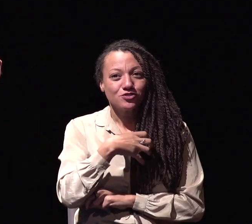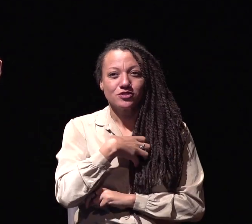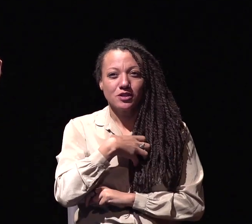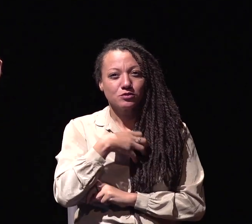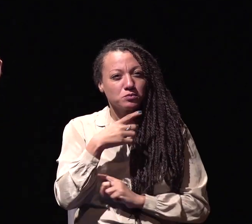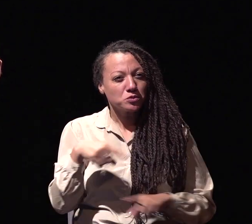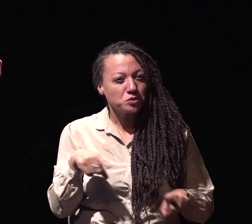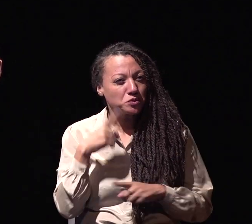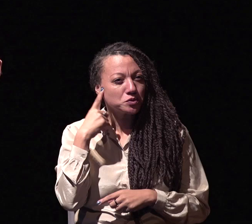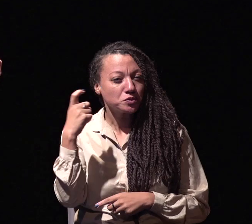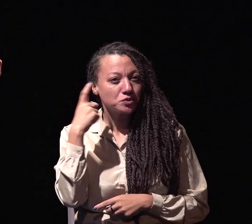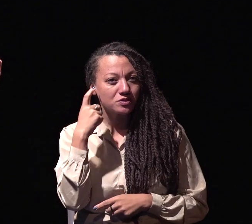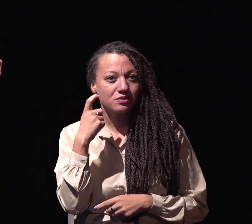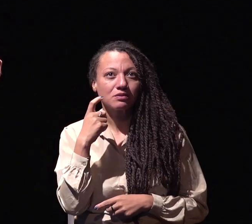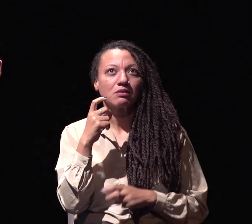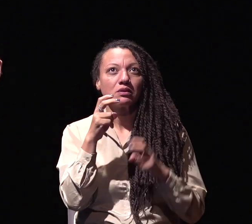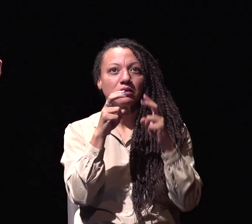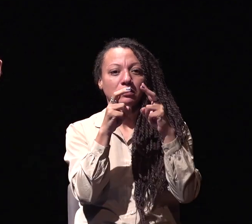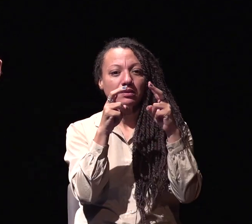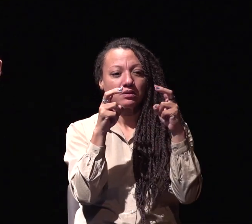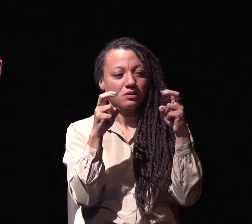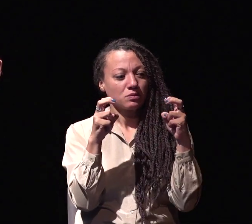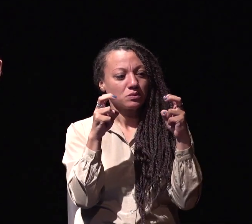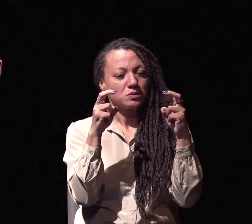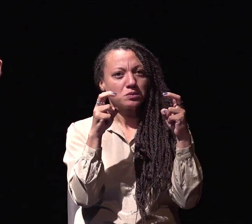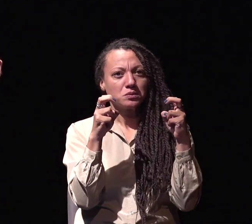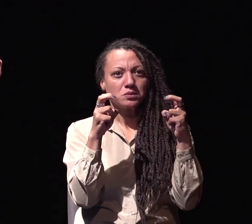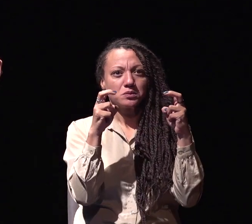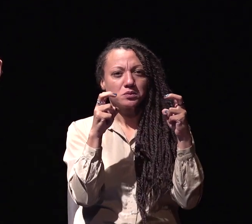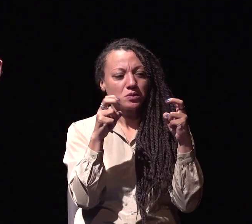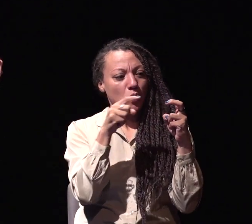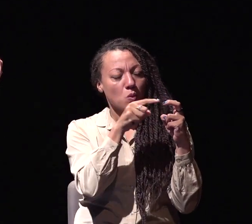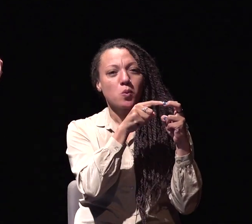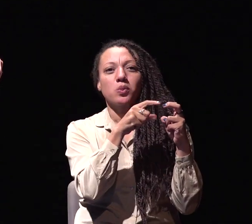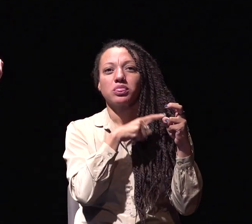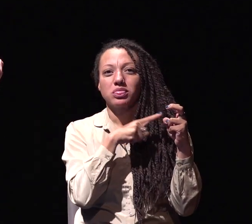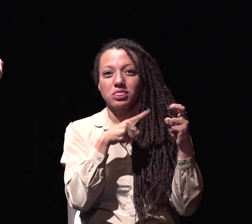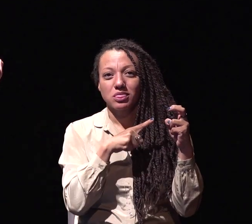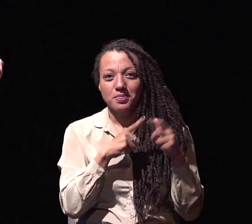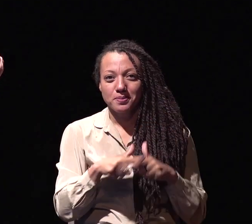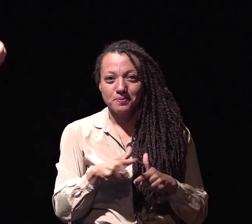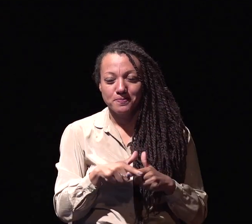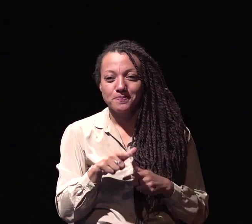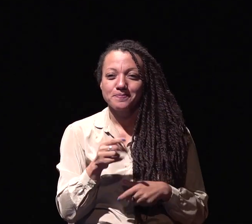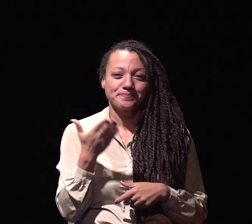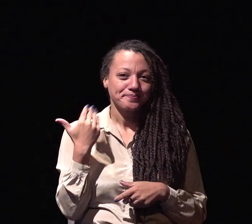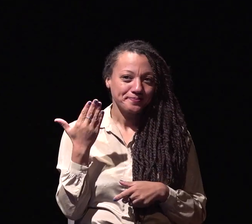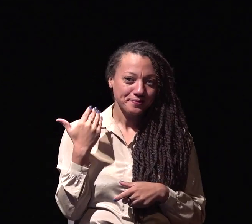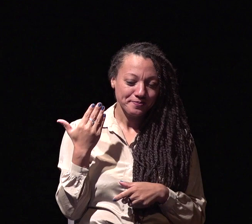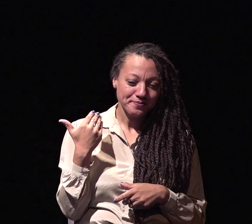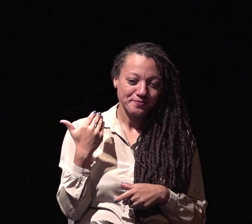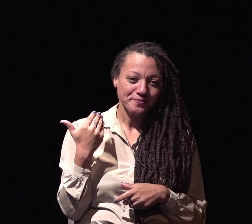com música ritmada, essa laje tem um problema de frequência. Isso porque, na época que